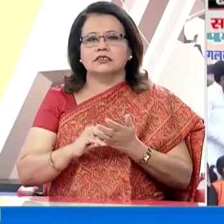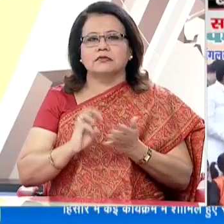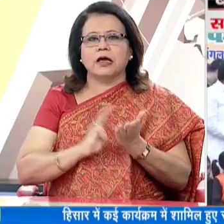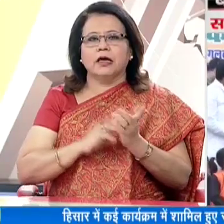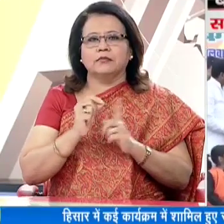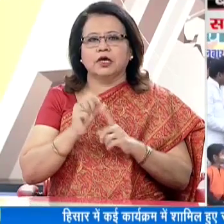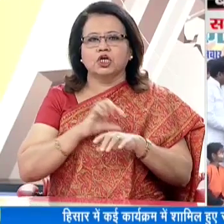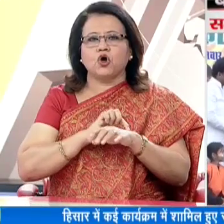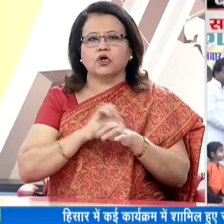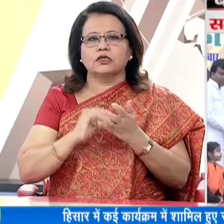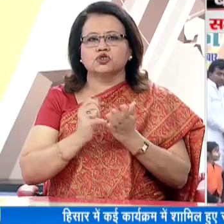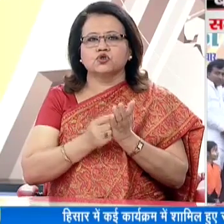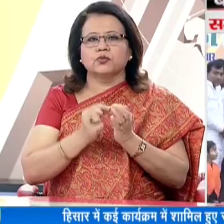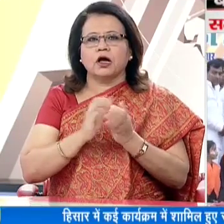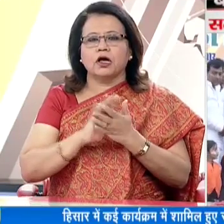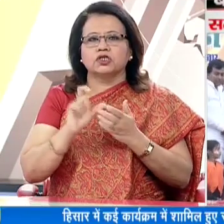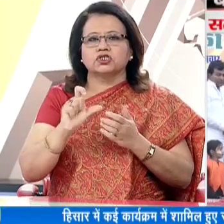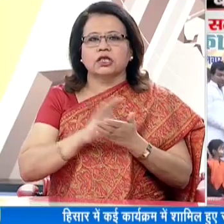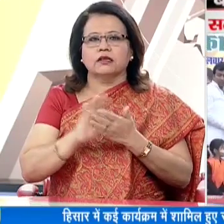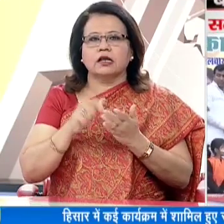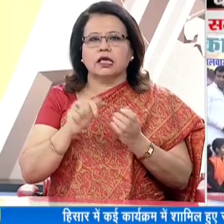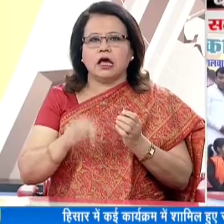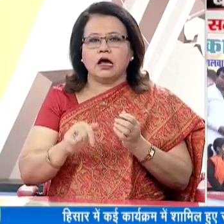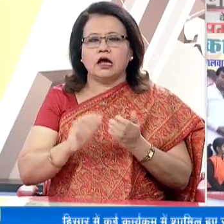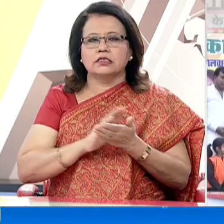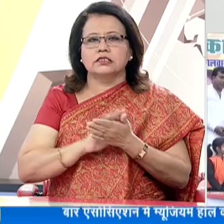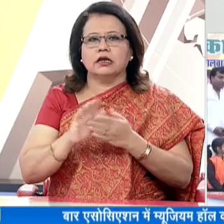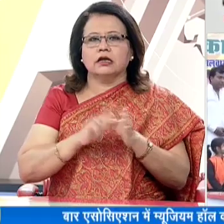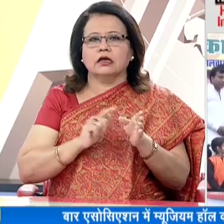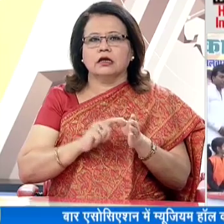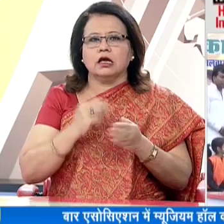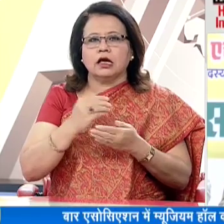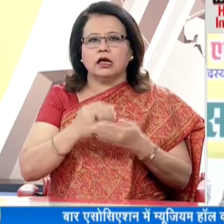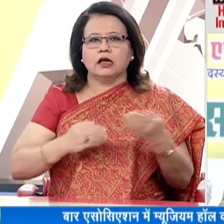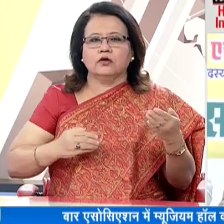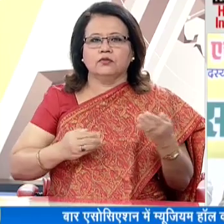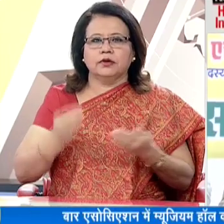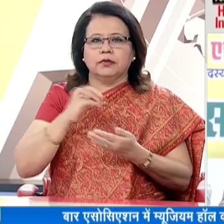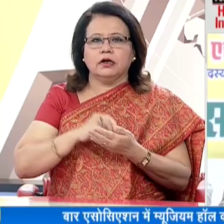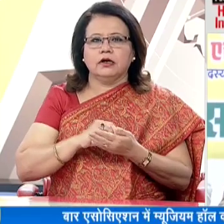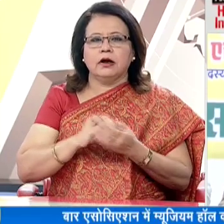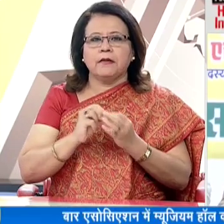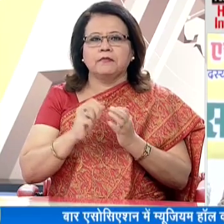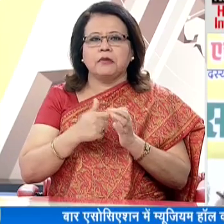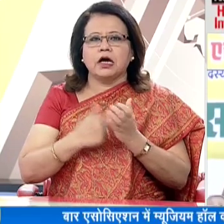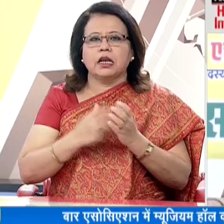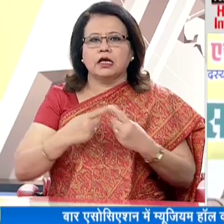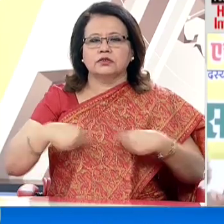राज्यसभा सांसद डॉ. सुभाष चंद्रा ने आज हरियाणा के हिसार में कई कार्यक्रमों में हिस्सा लिया। बार एसोसिएशन